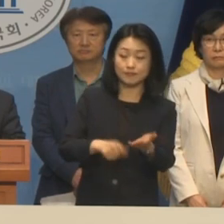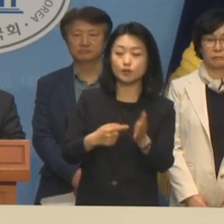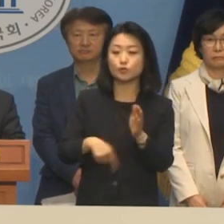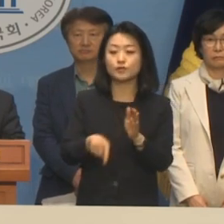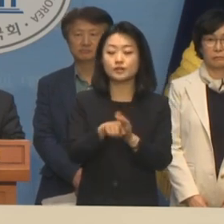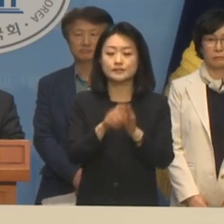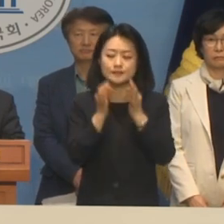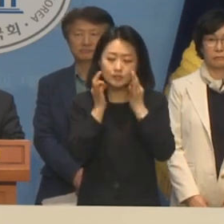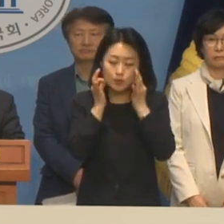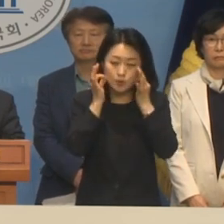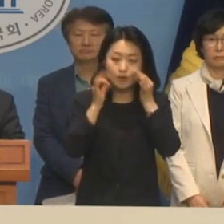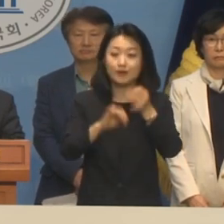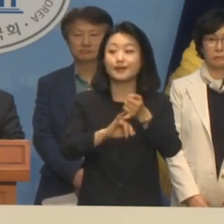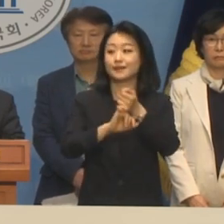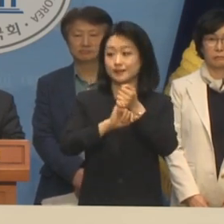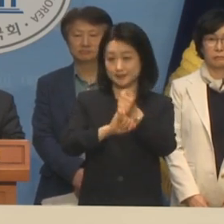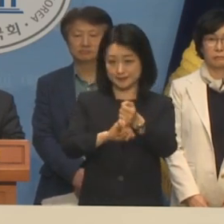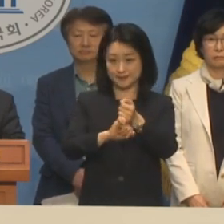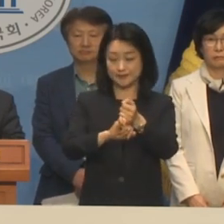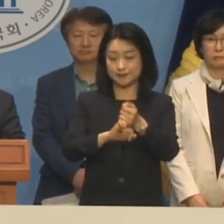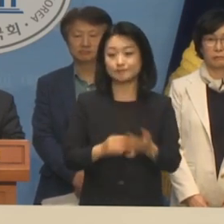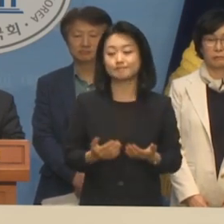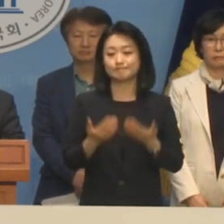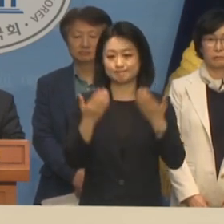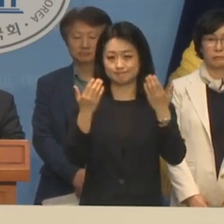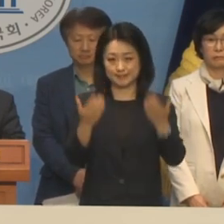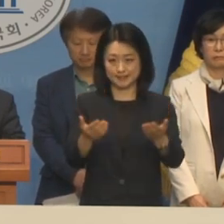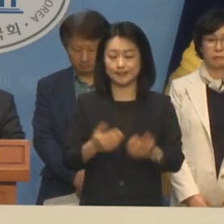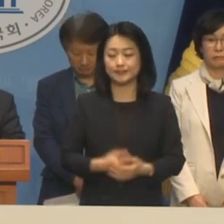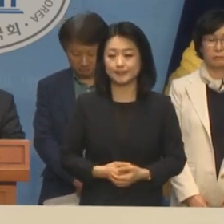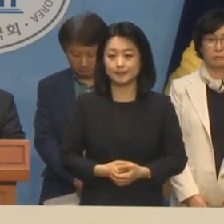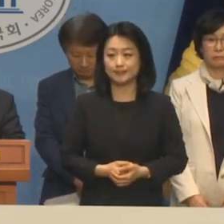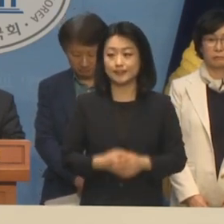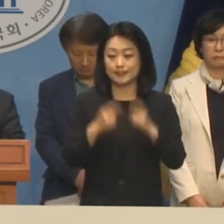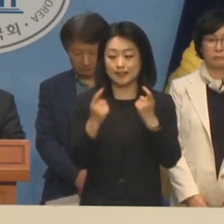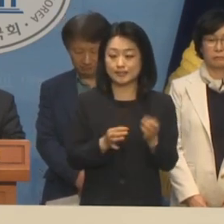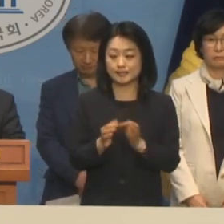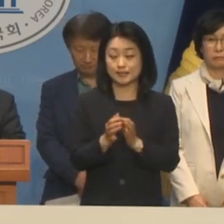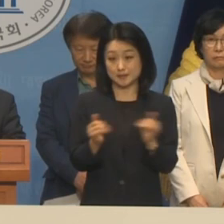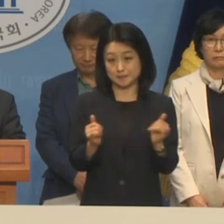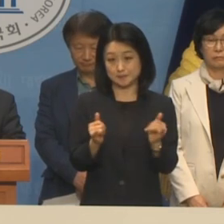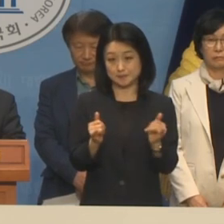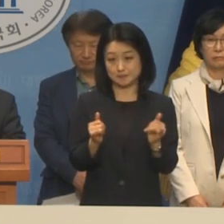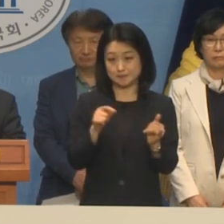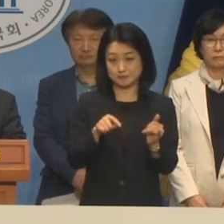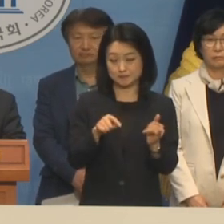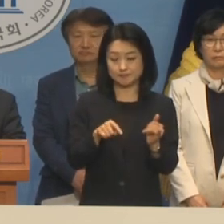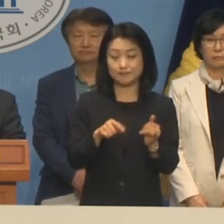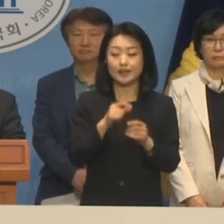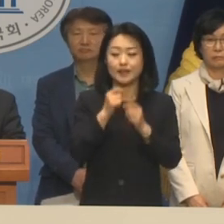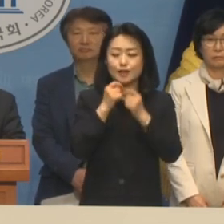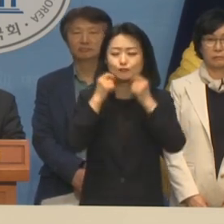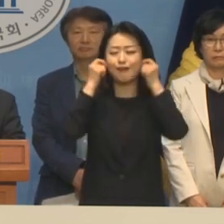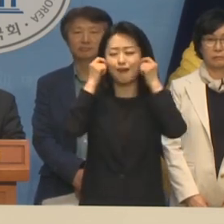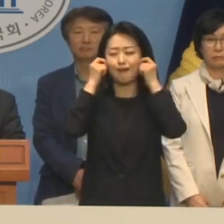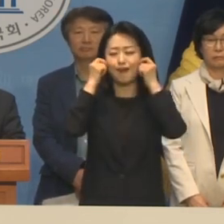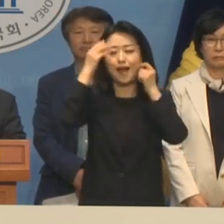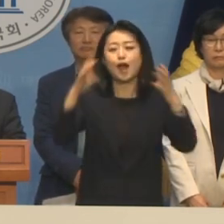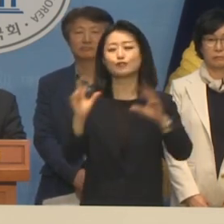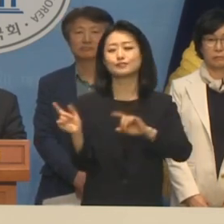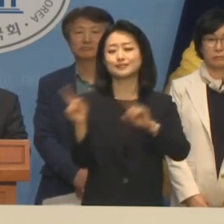처리하도록 모든 역할을 하겠다라는 말씀을 드립니다. 소상공인 자영업자가 웃어야 대한민국이